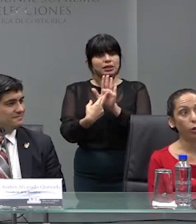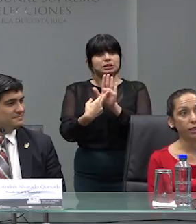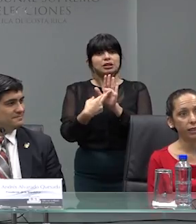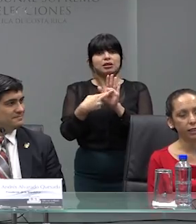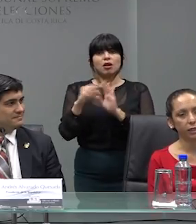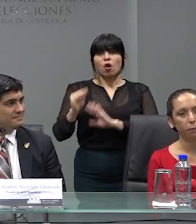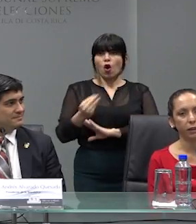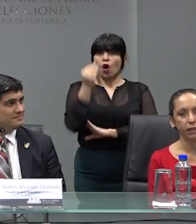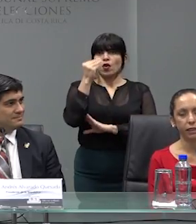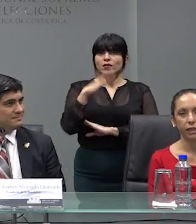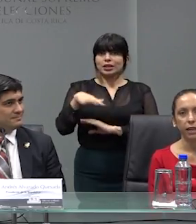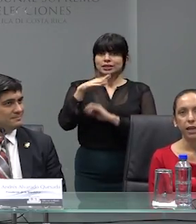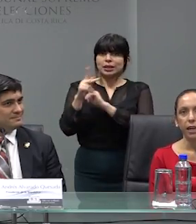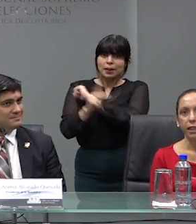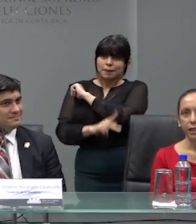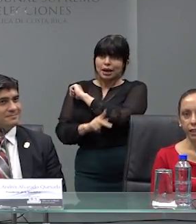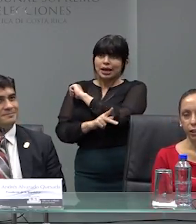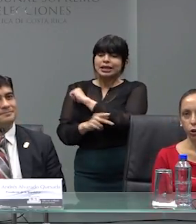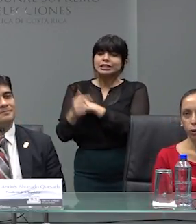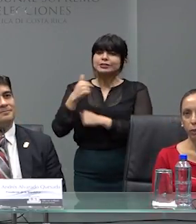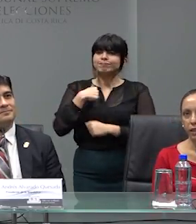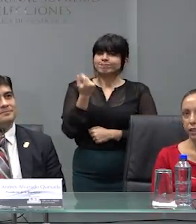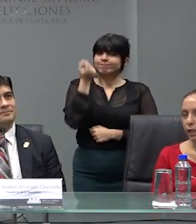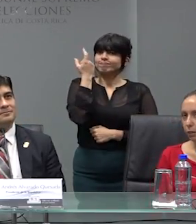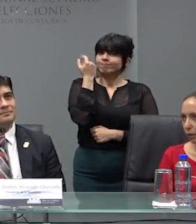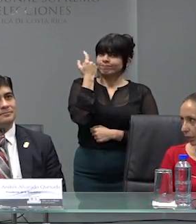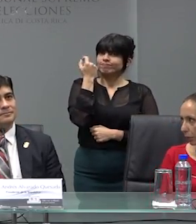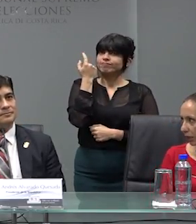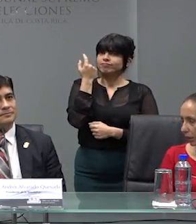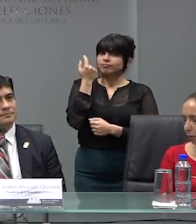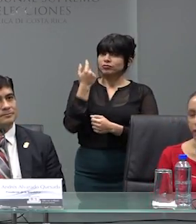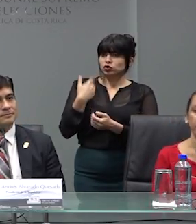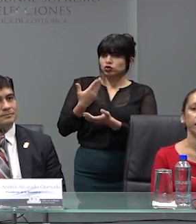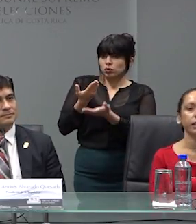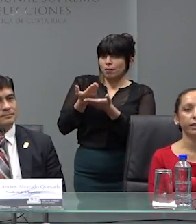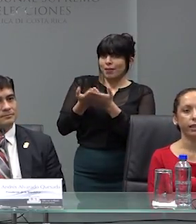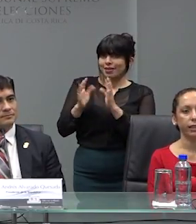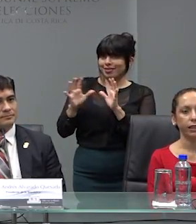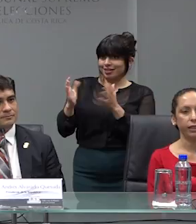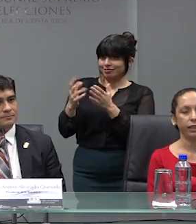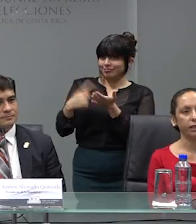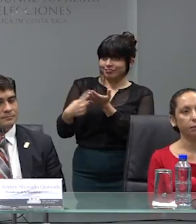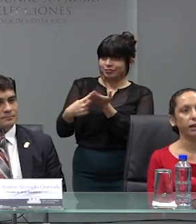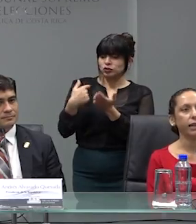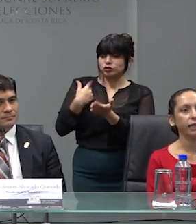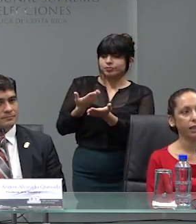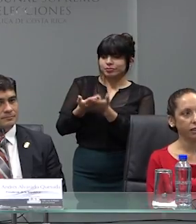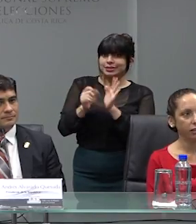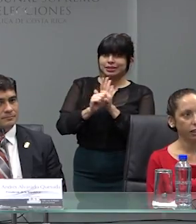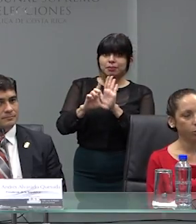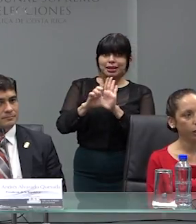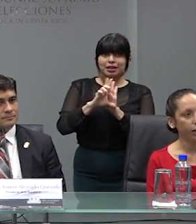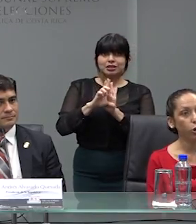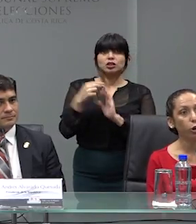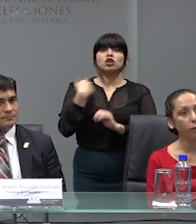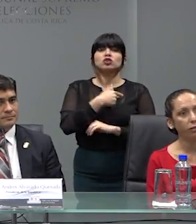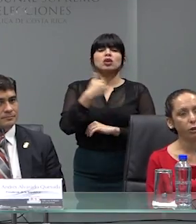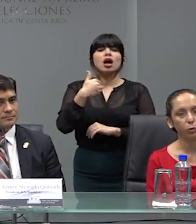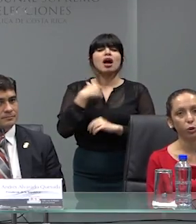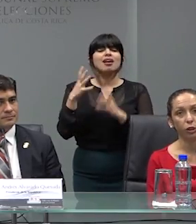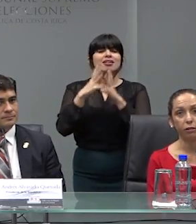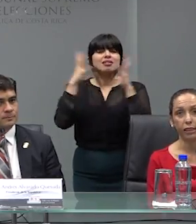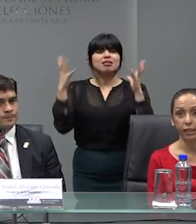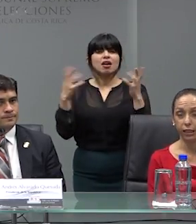los jóvenes de este país. Entiendo y planteé a la mesa principal que en la Asamblea Legislativa tenemos la